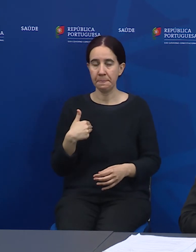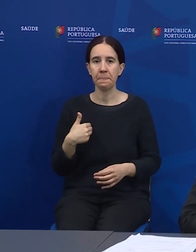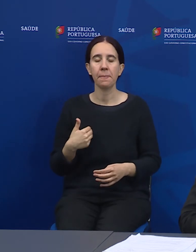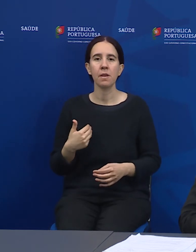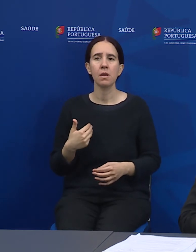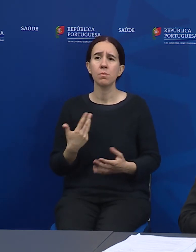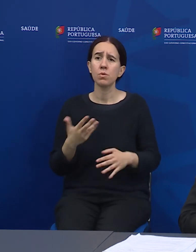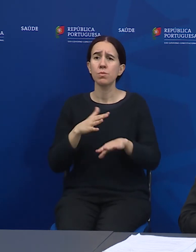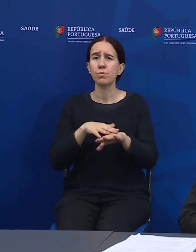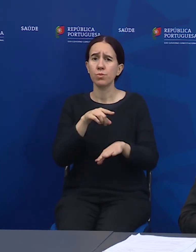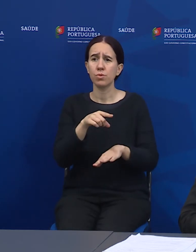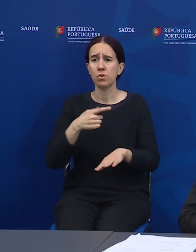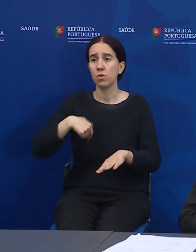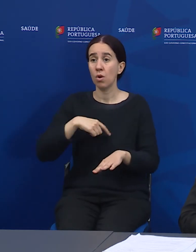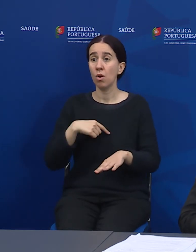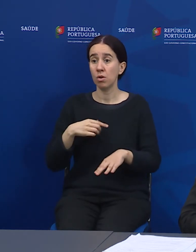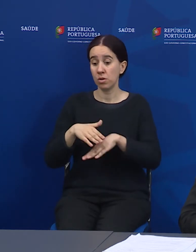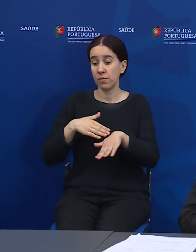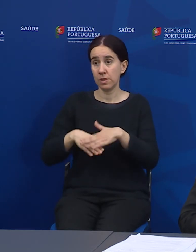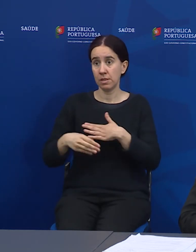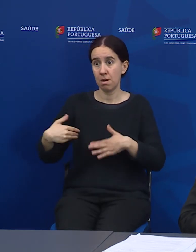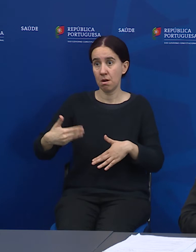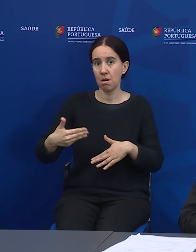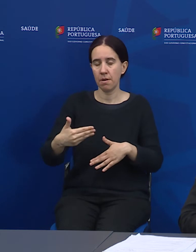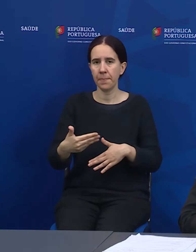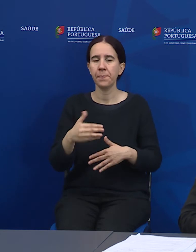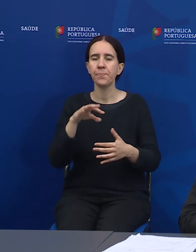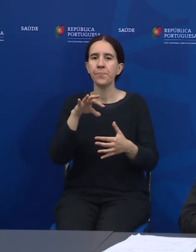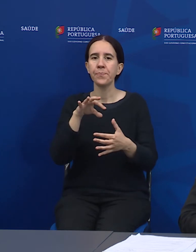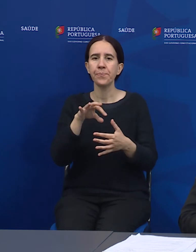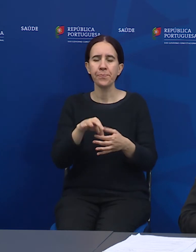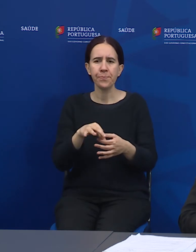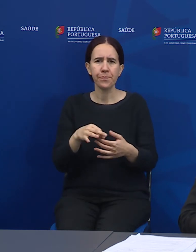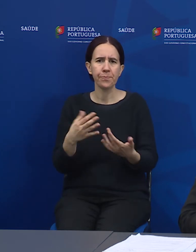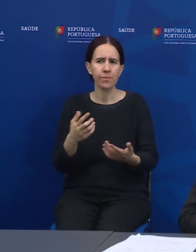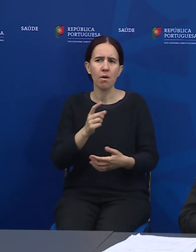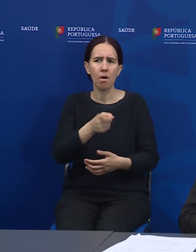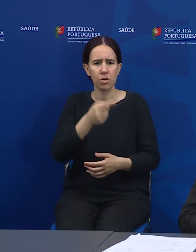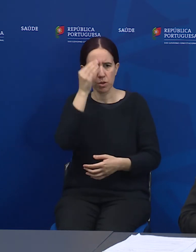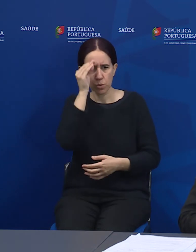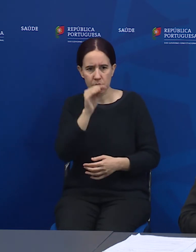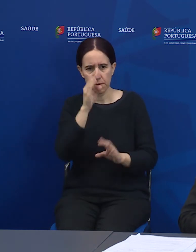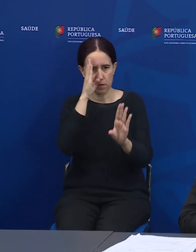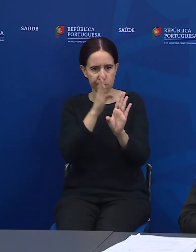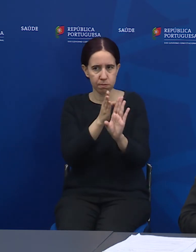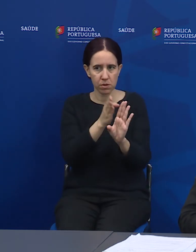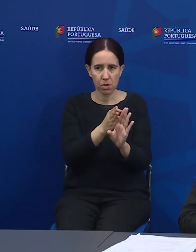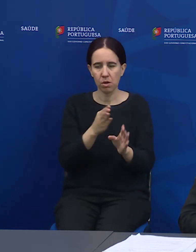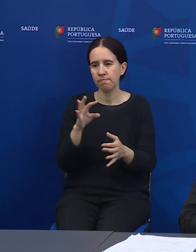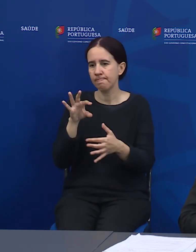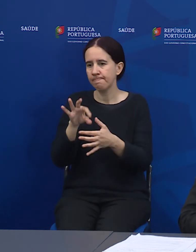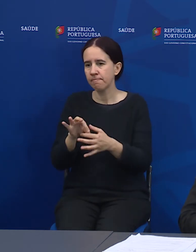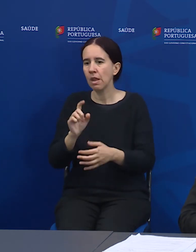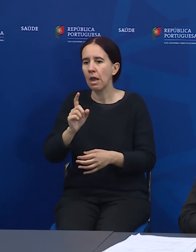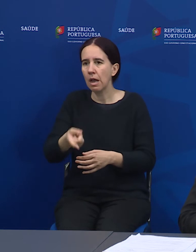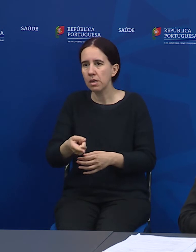a e por isso o que nós estamos a fazer que era o nível de que é aconselhamento psicológico que